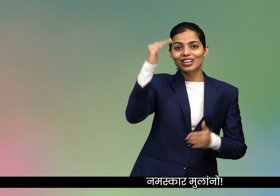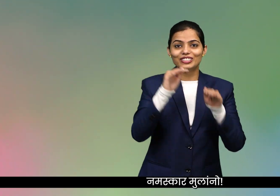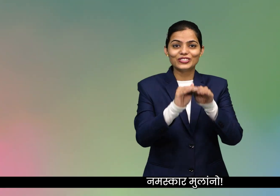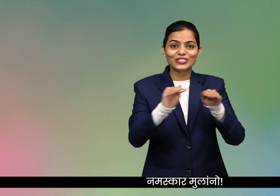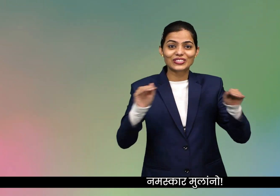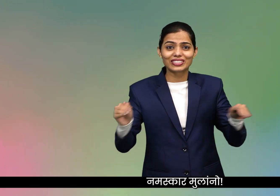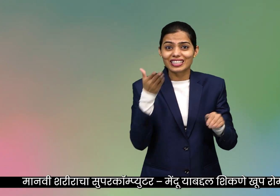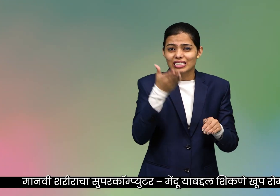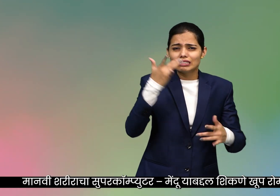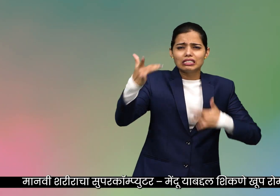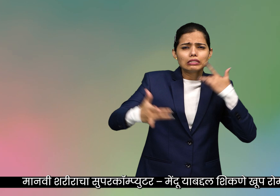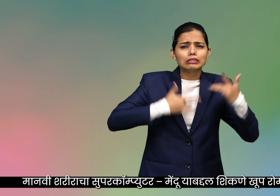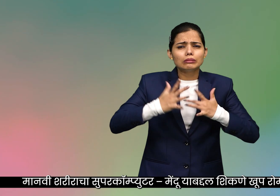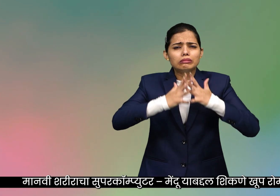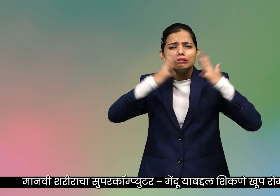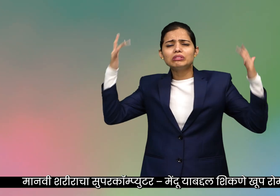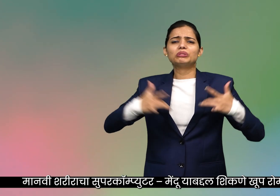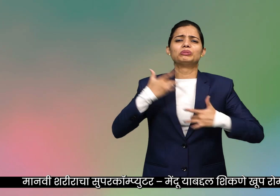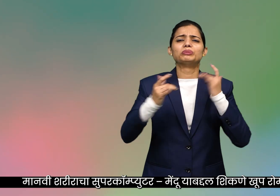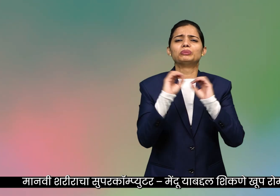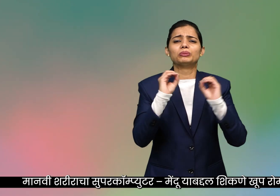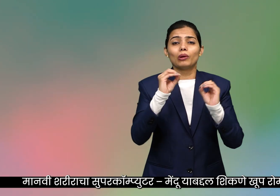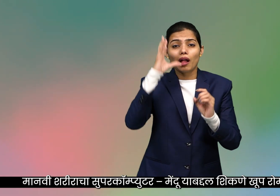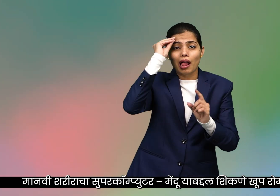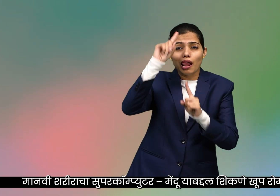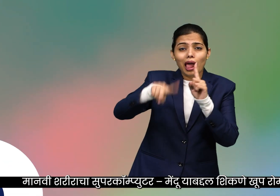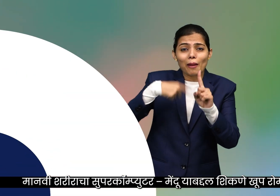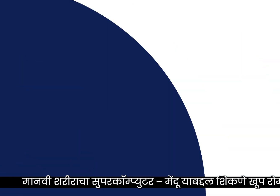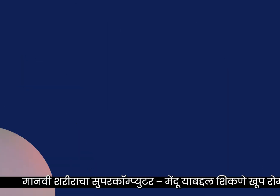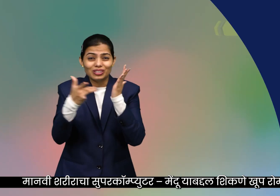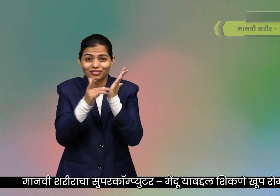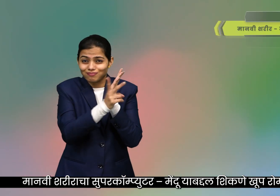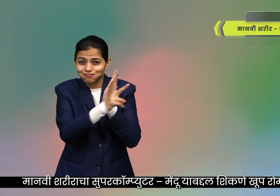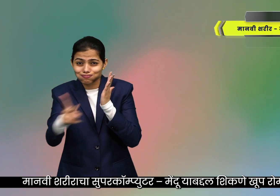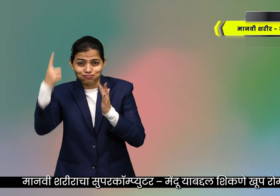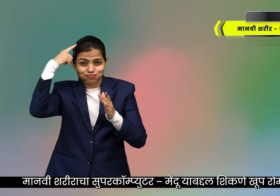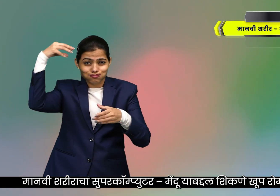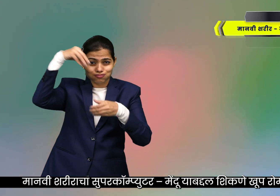नमस्कार मुलांनो. मानवी शरीराचा सुपर कॉम्प्युटर मेंदू याबद्दल शिकणे खूप रोमांचक नाही का?